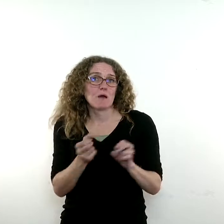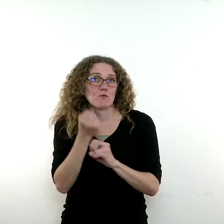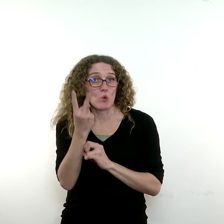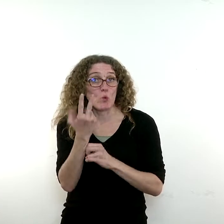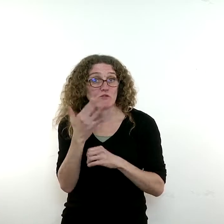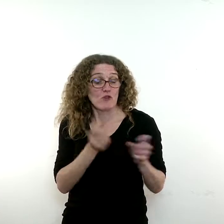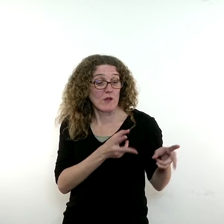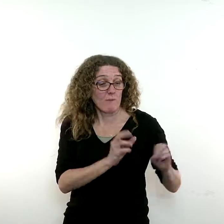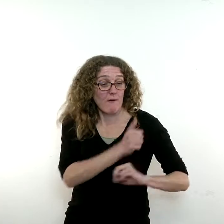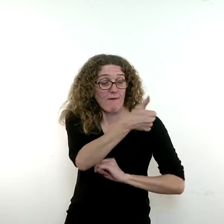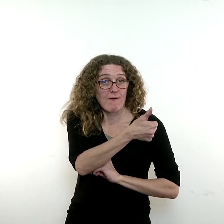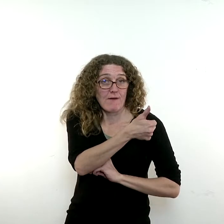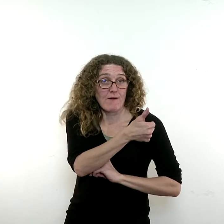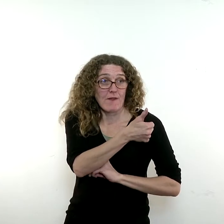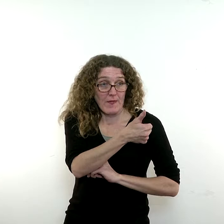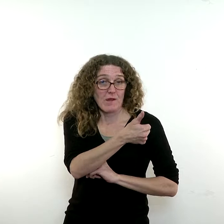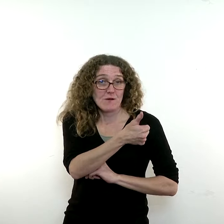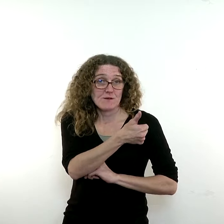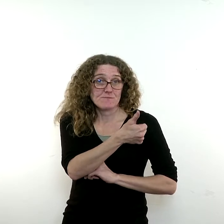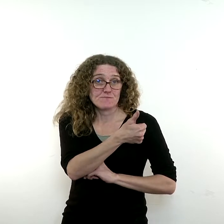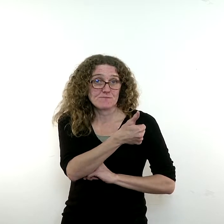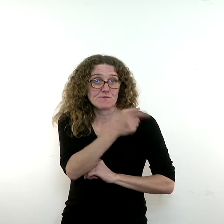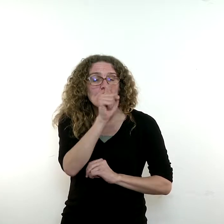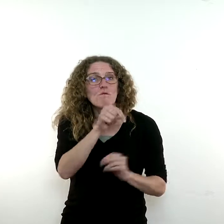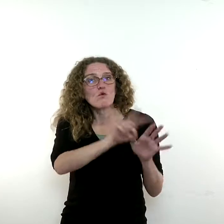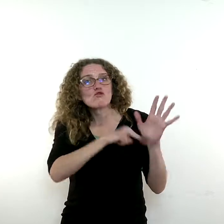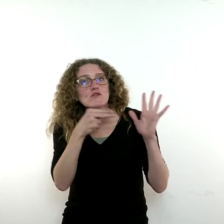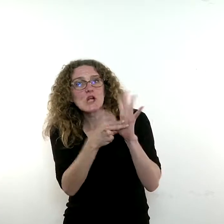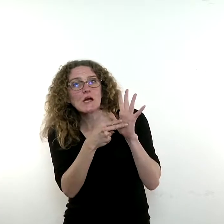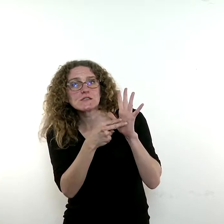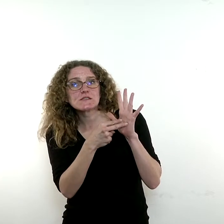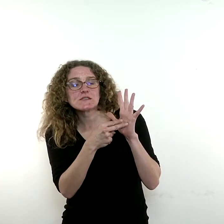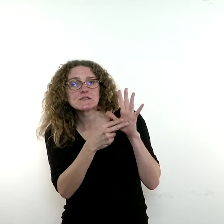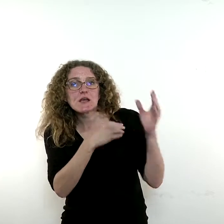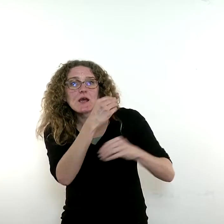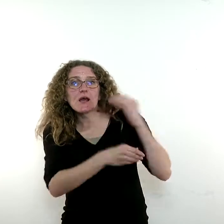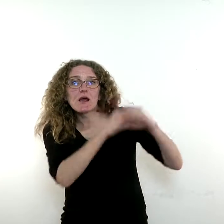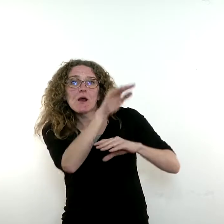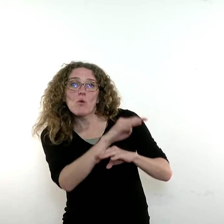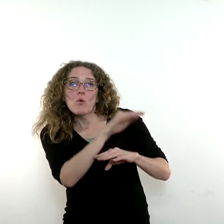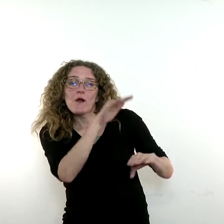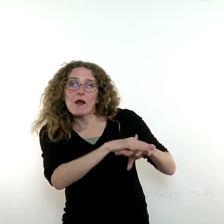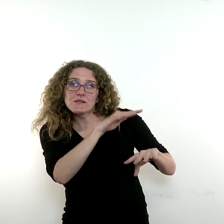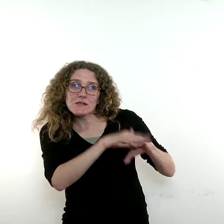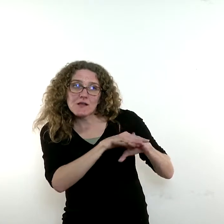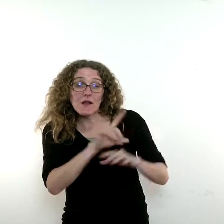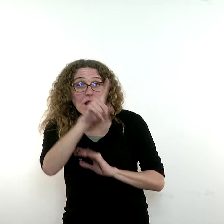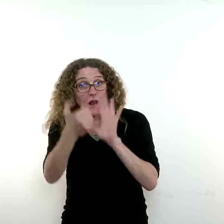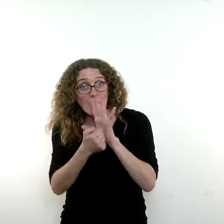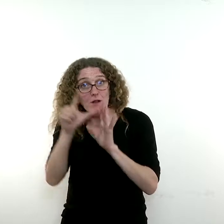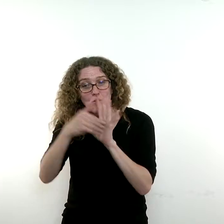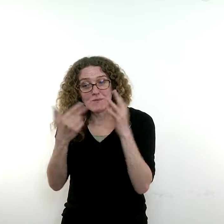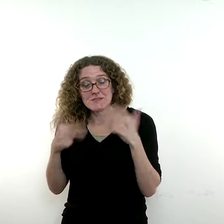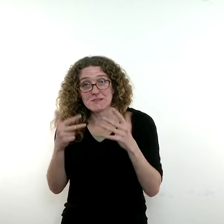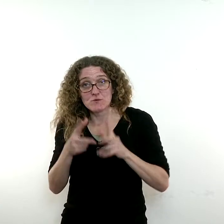dans lequel c'était simplement d'obtenir la charte Écoquartier. Ce label Écoquartier 2018 étape 2